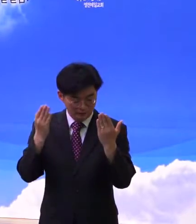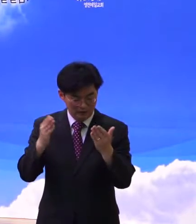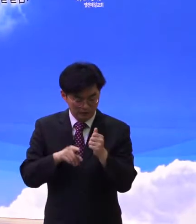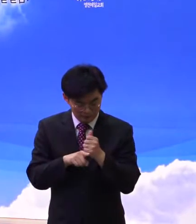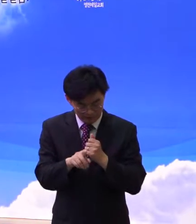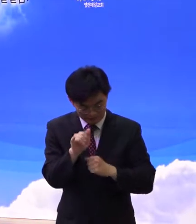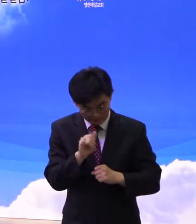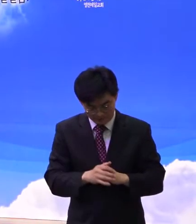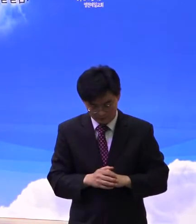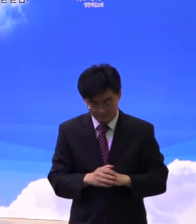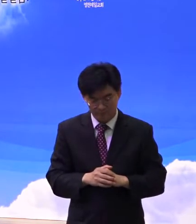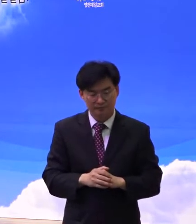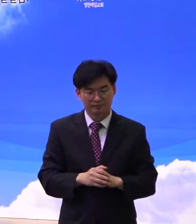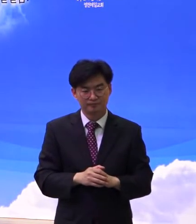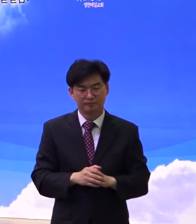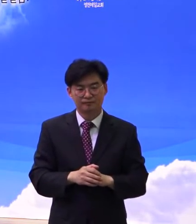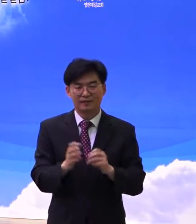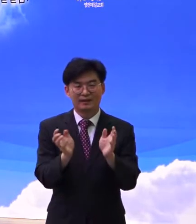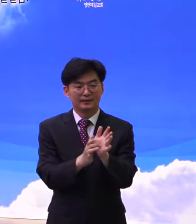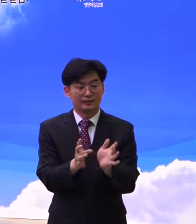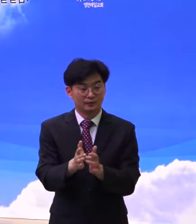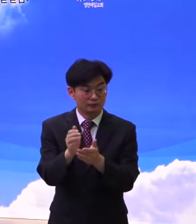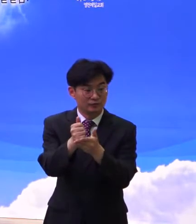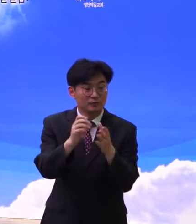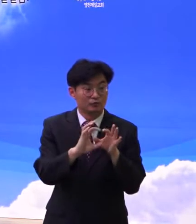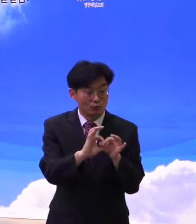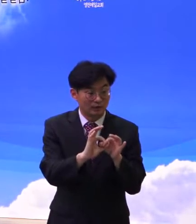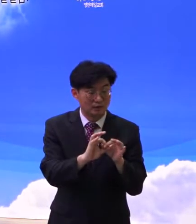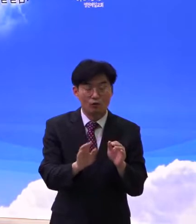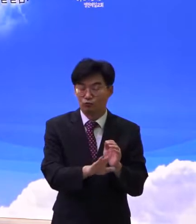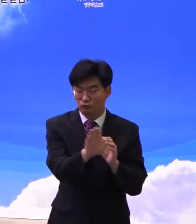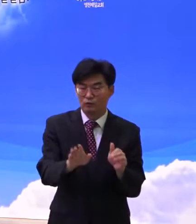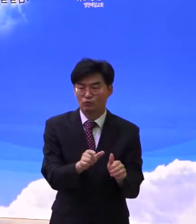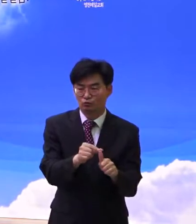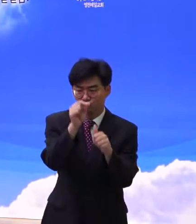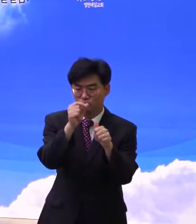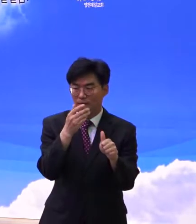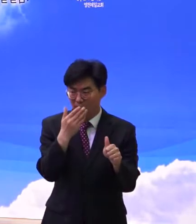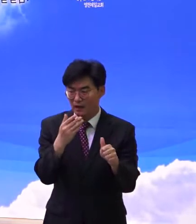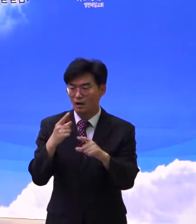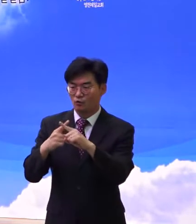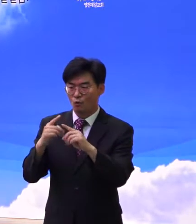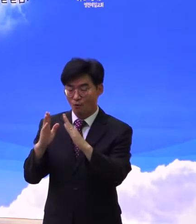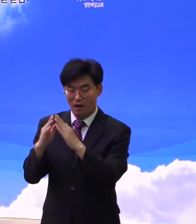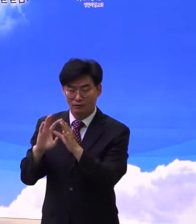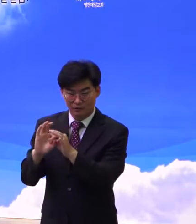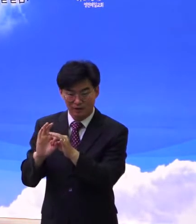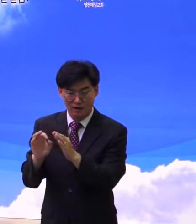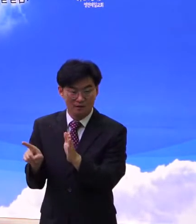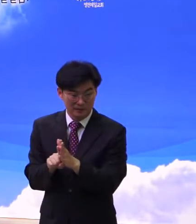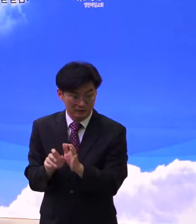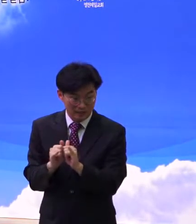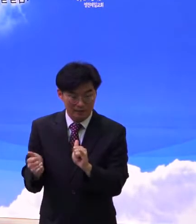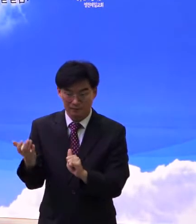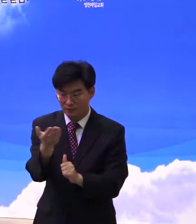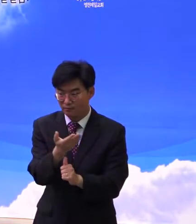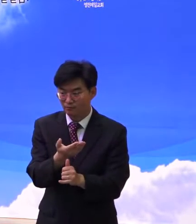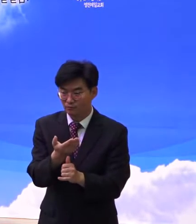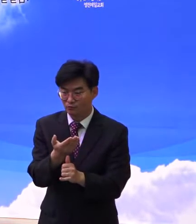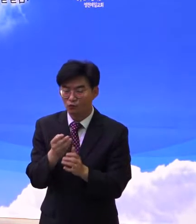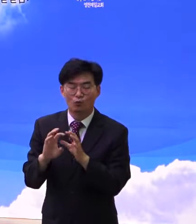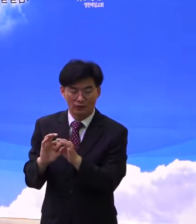라고 이야기를 했습니다. 예수님을 통해서 이루어진 구원, 그리고 교회를 통해서, 믿음의 사람들을 통해서